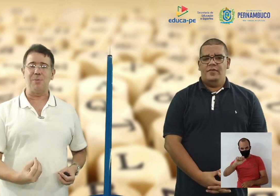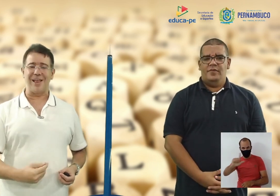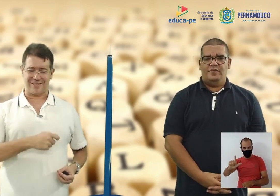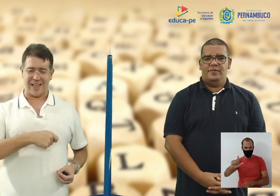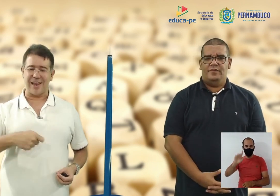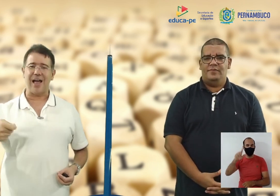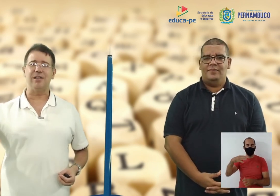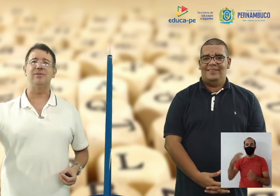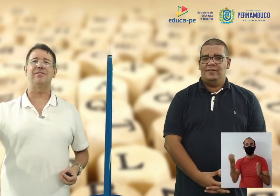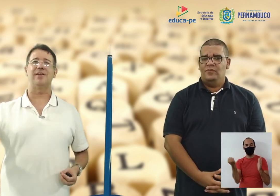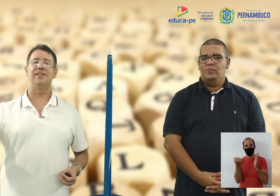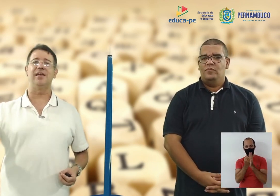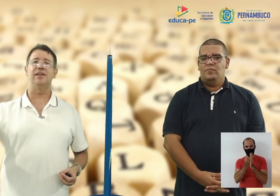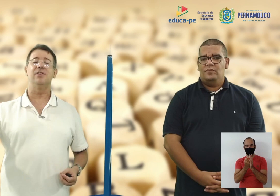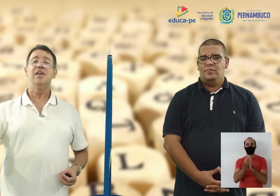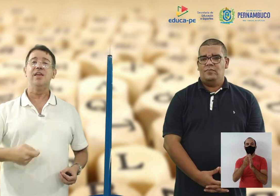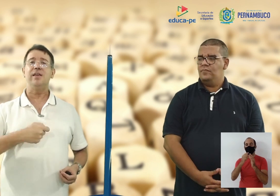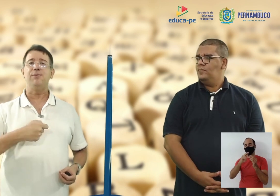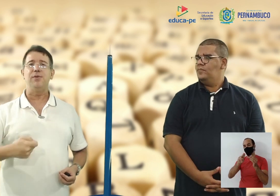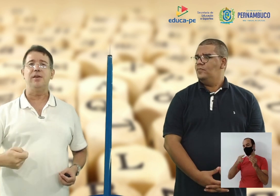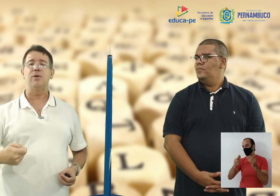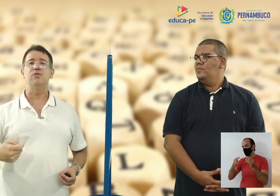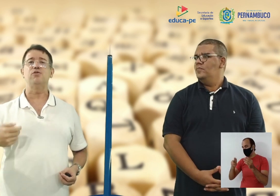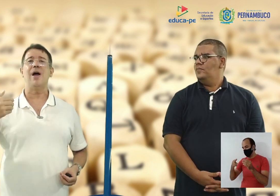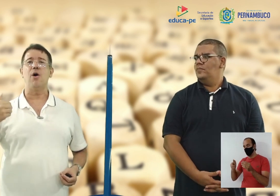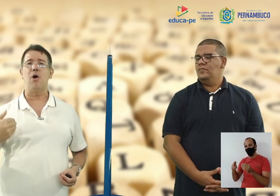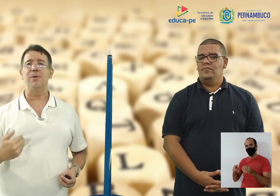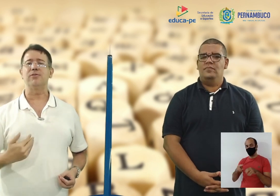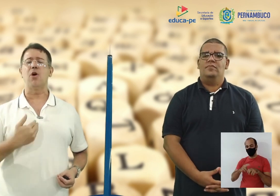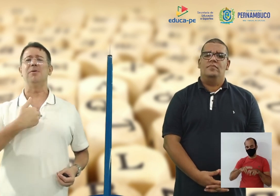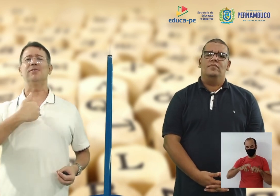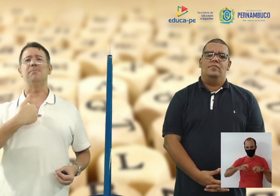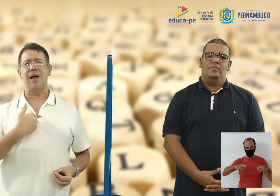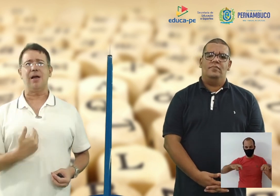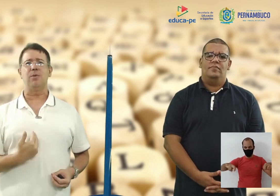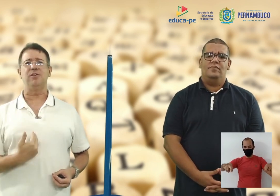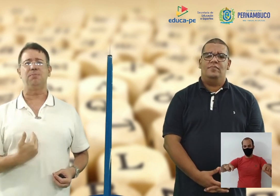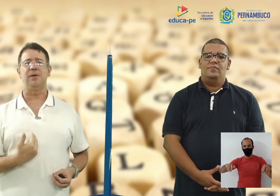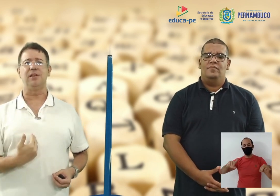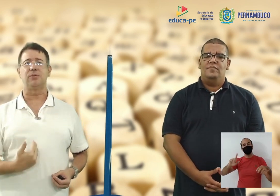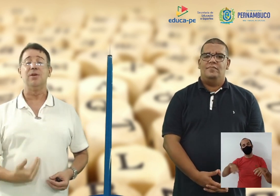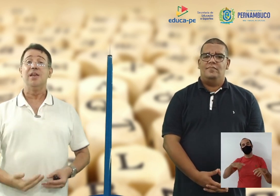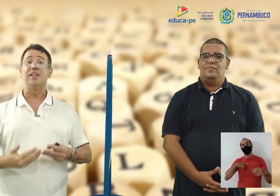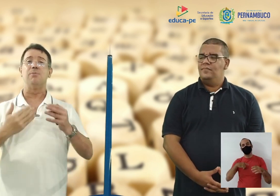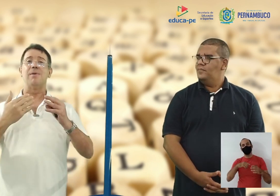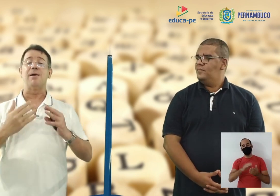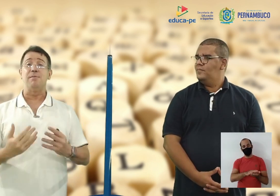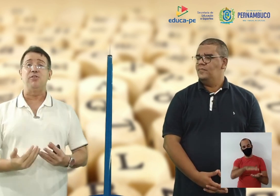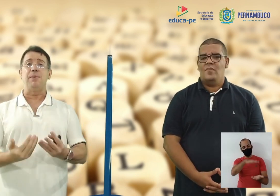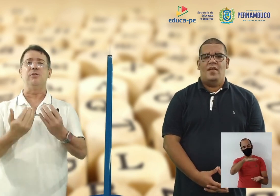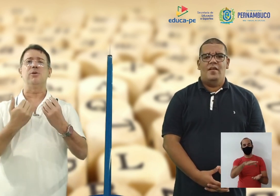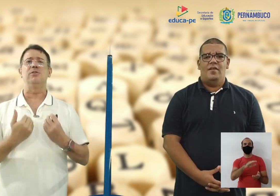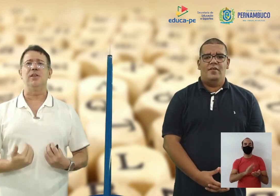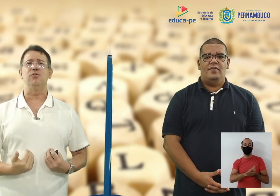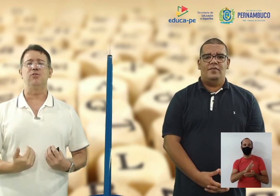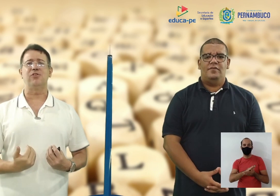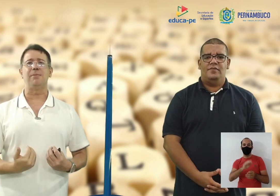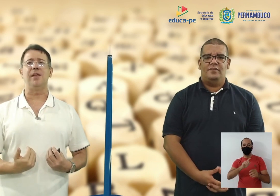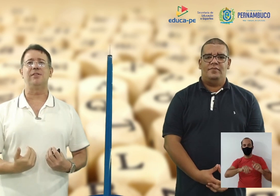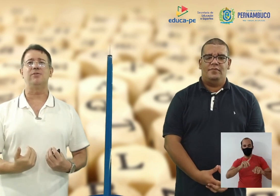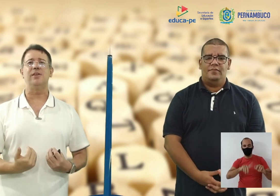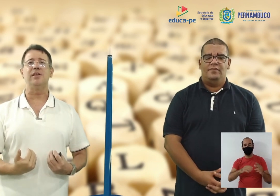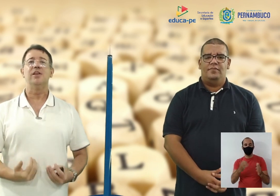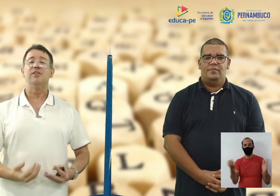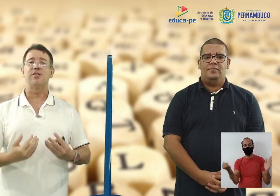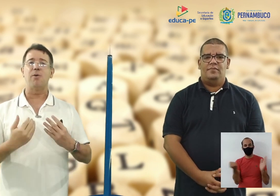seu nome lá, talhado nas cadeiras e que ficam sua obra, são obras que marcam o espírito. Então, o espírito que eu digo